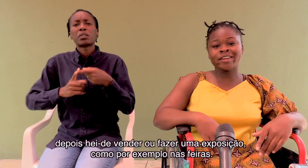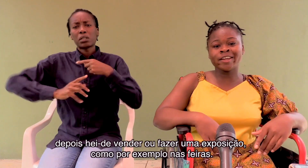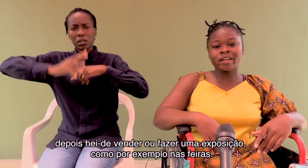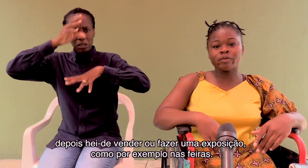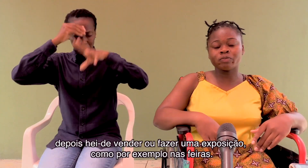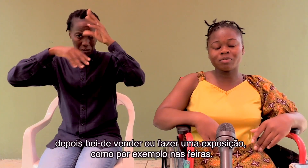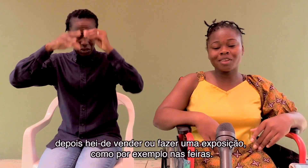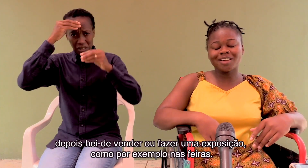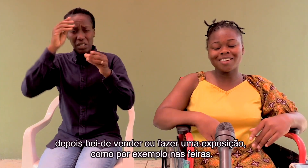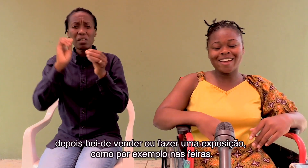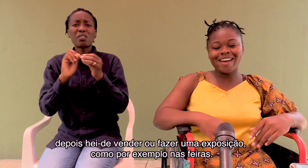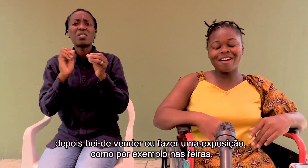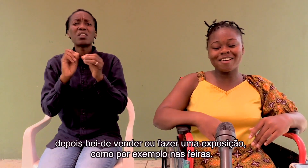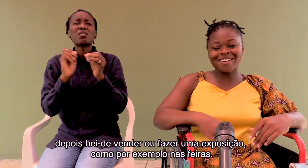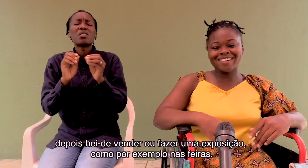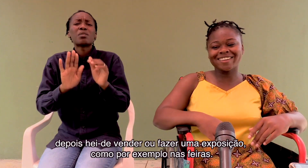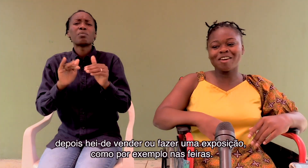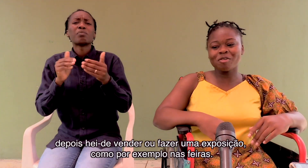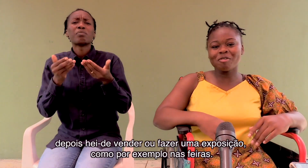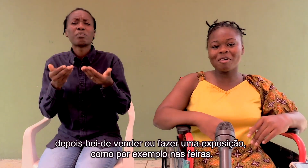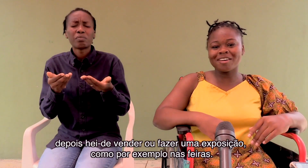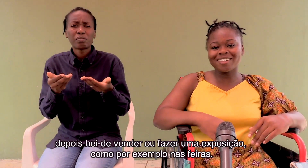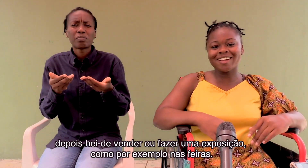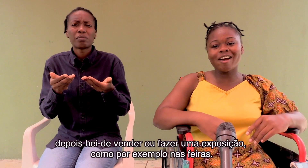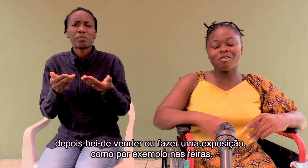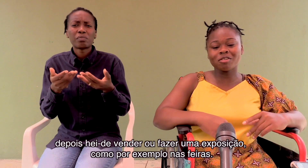vender ou fazer uma exposição. Como por exemplo, nas feiras.